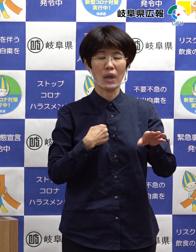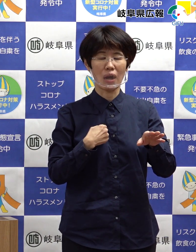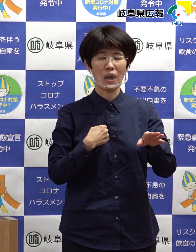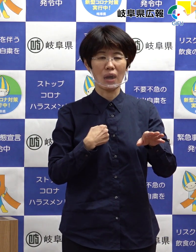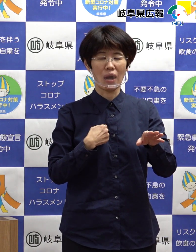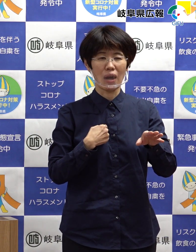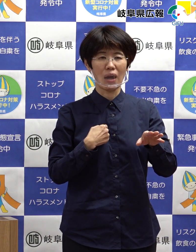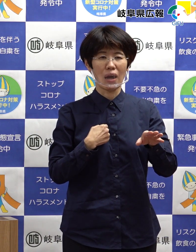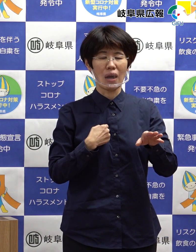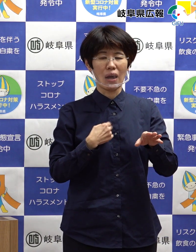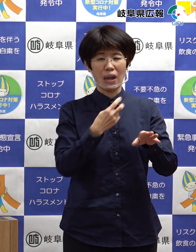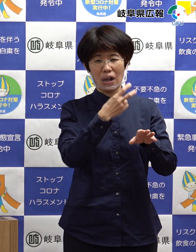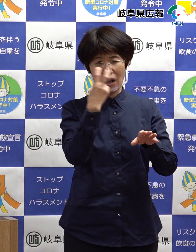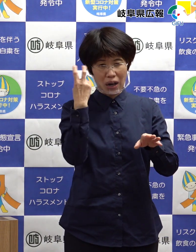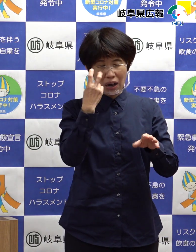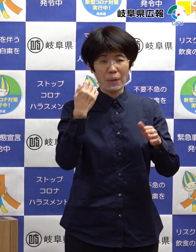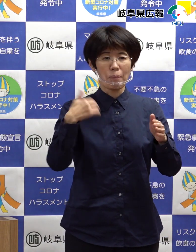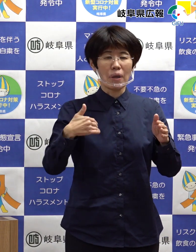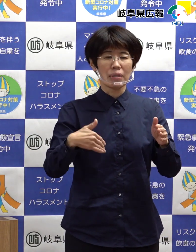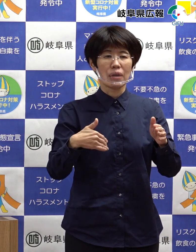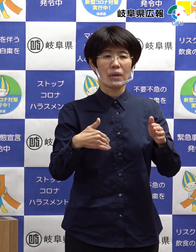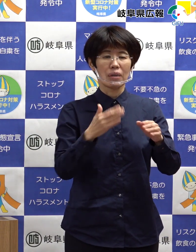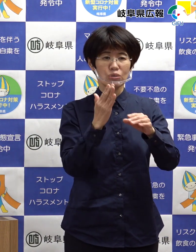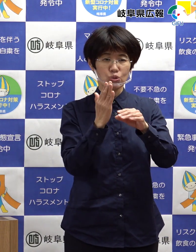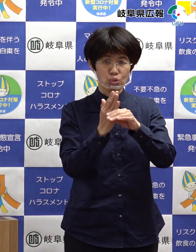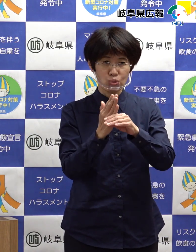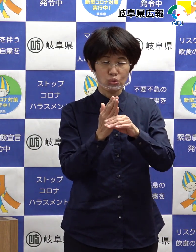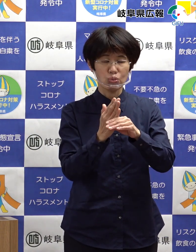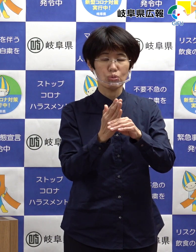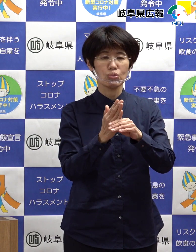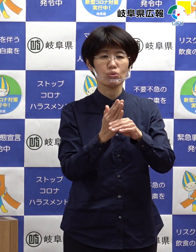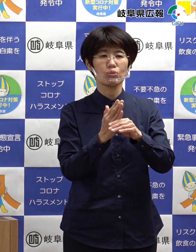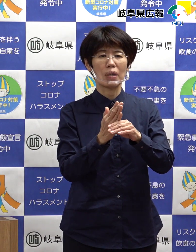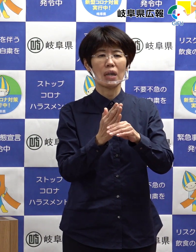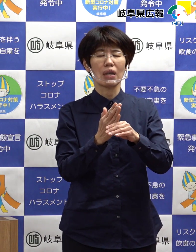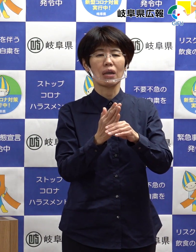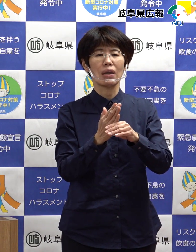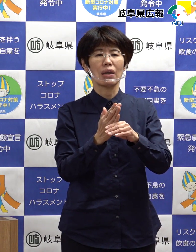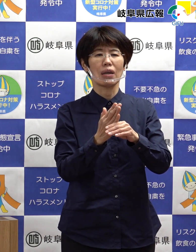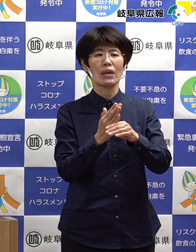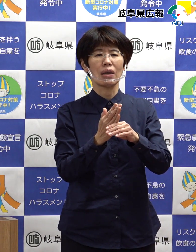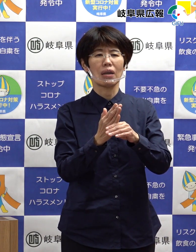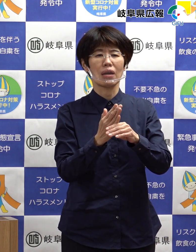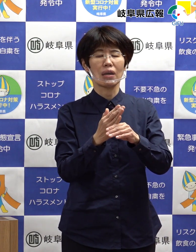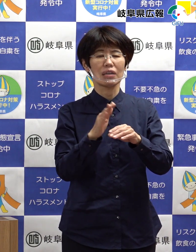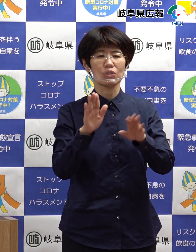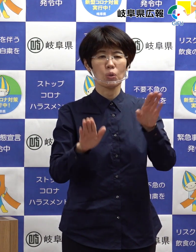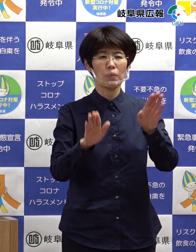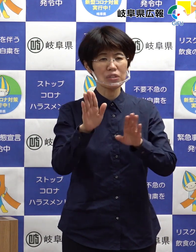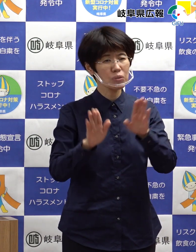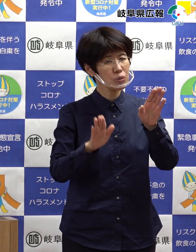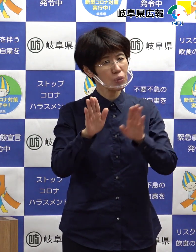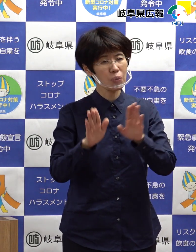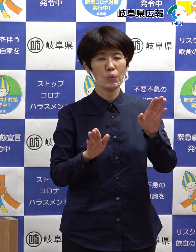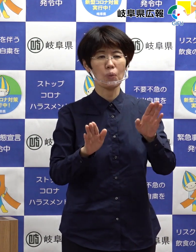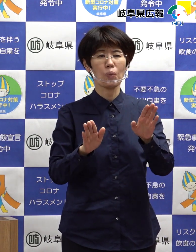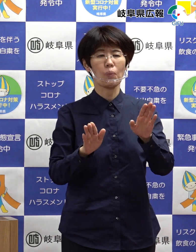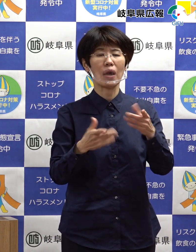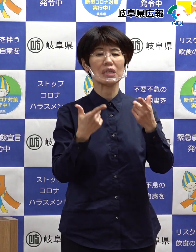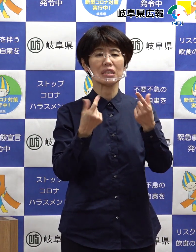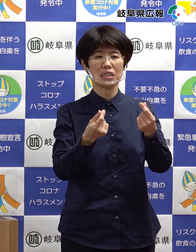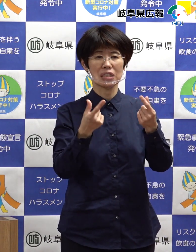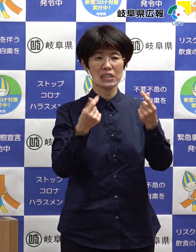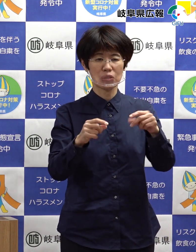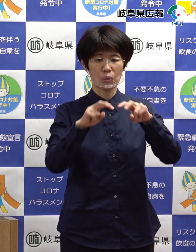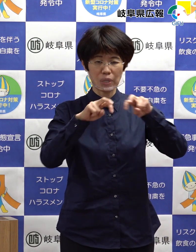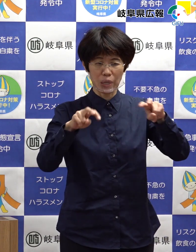ね、調べてみないと分かりませんので、予断を持って望むわけではありませんので、そこはまずきちんと